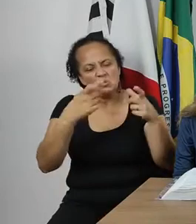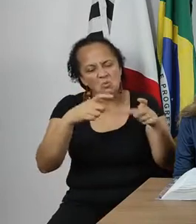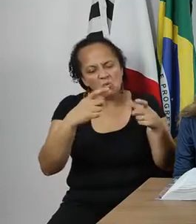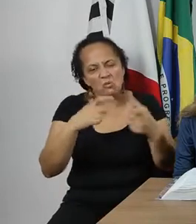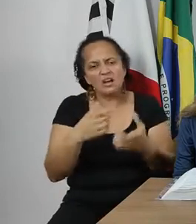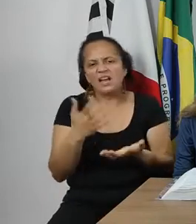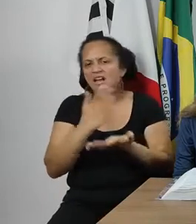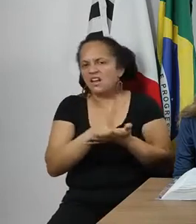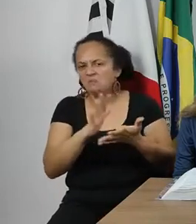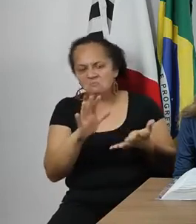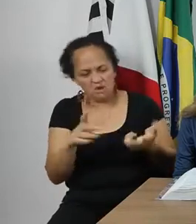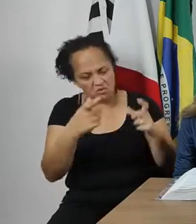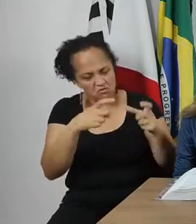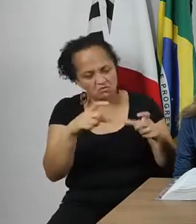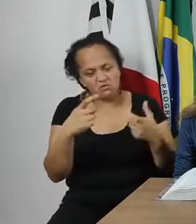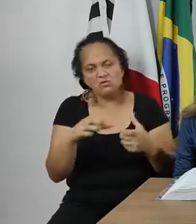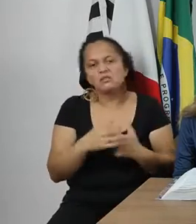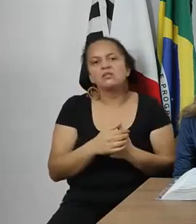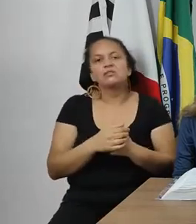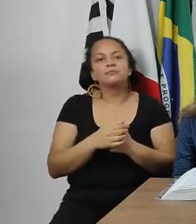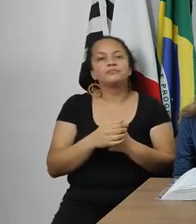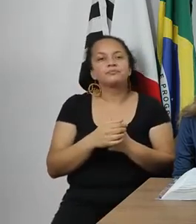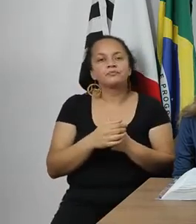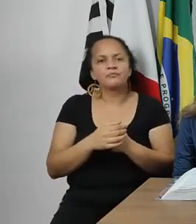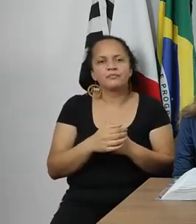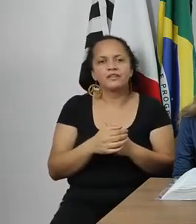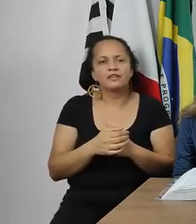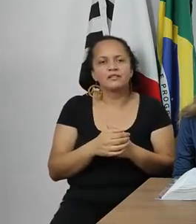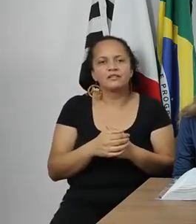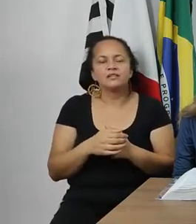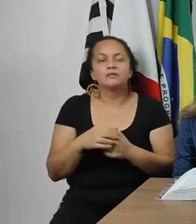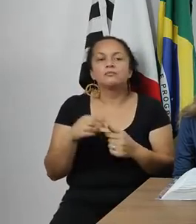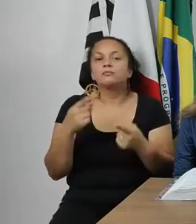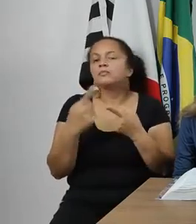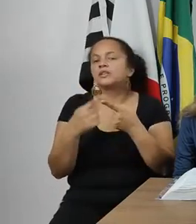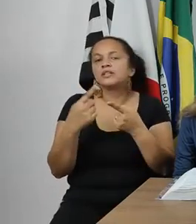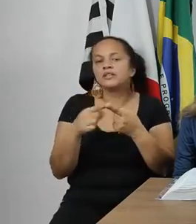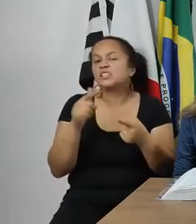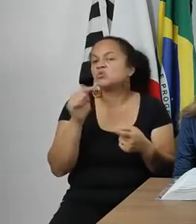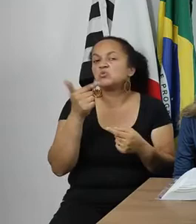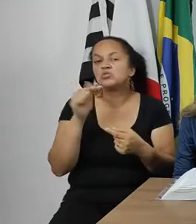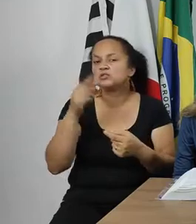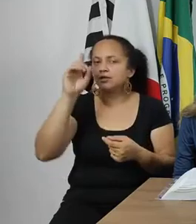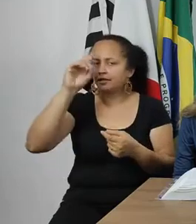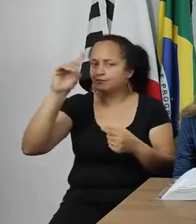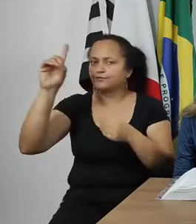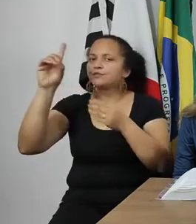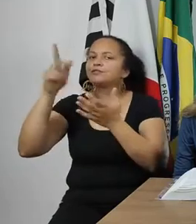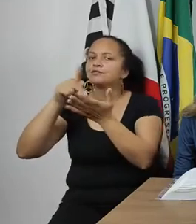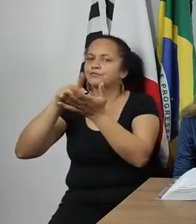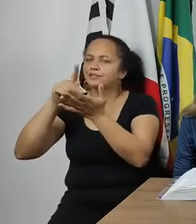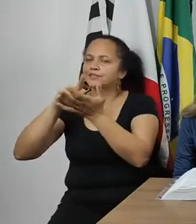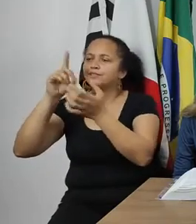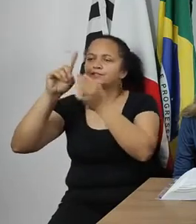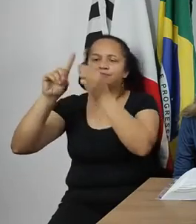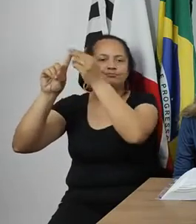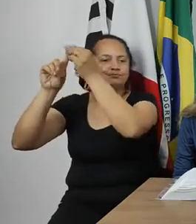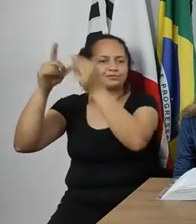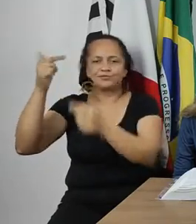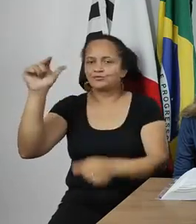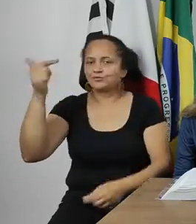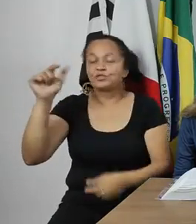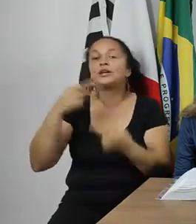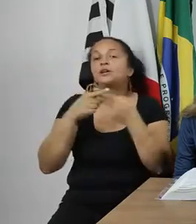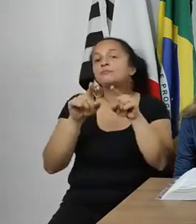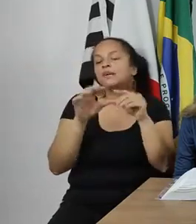suas terras e queimaram seus deuses, que não eram deuses de verdade, sim imagens de madeira e de pedra feitas